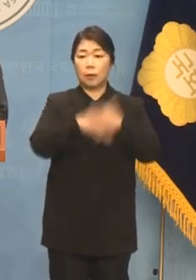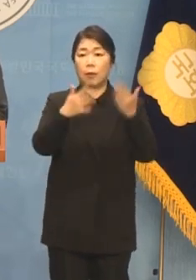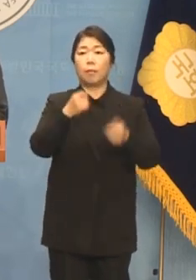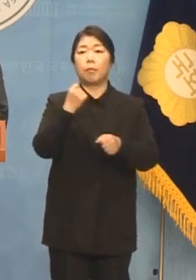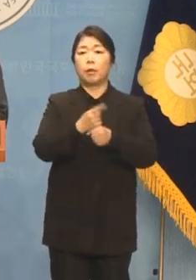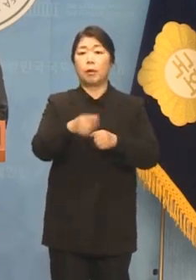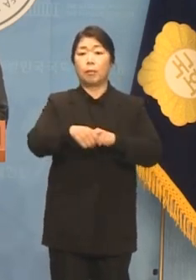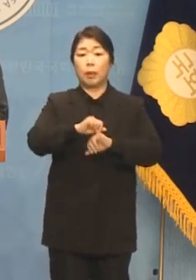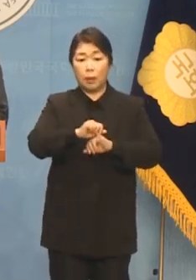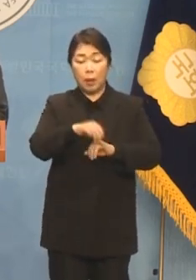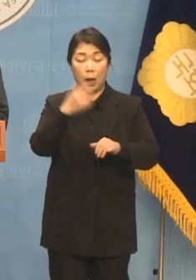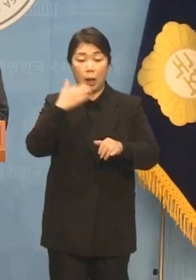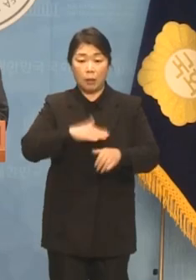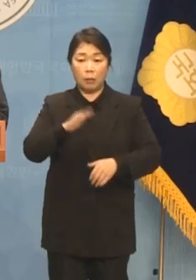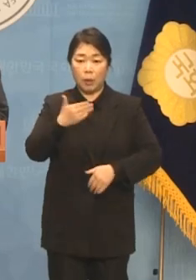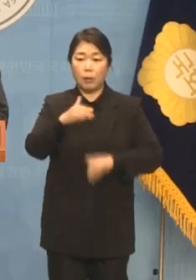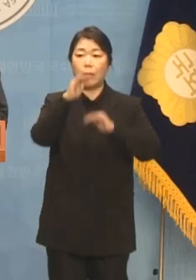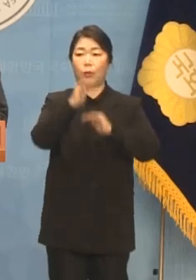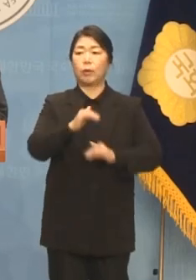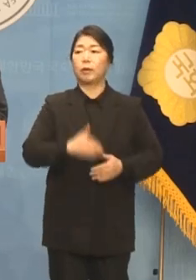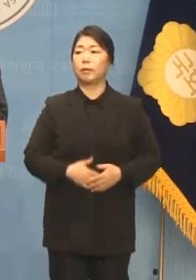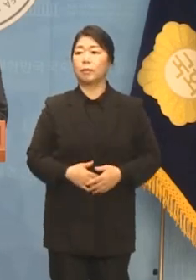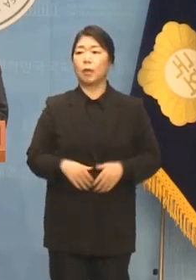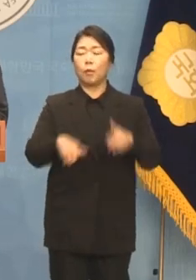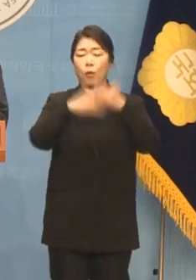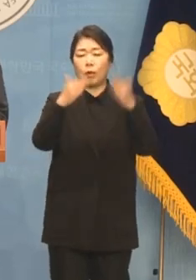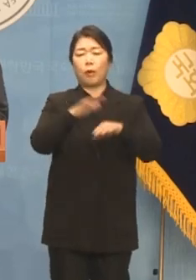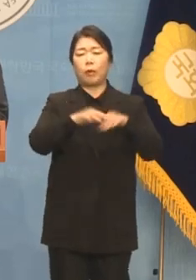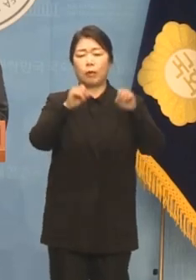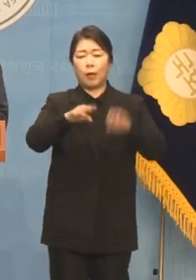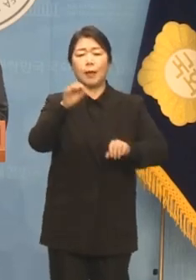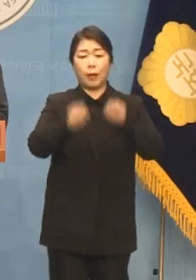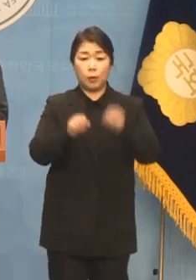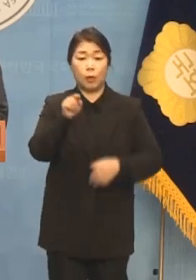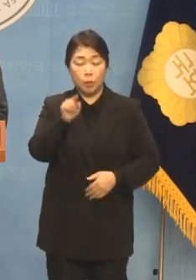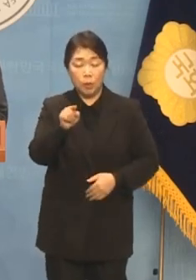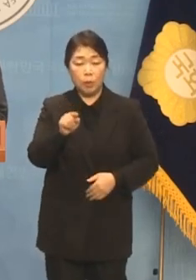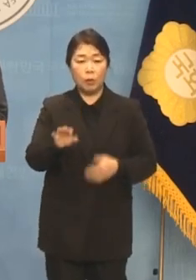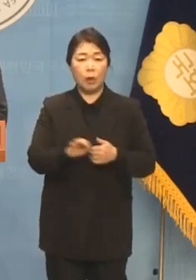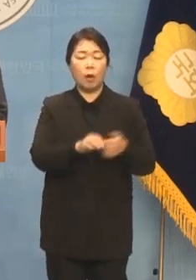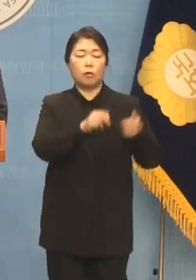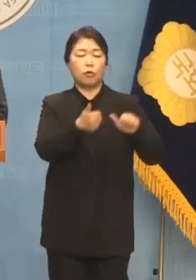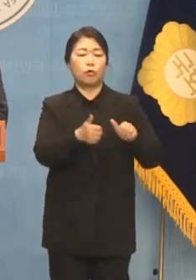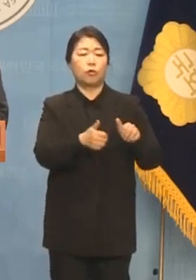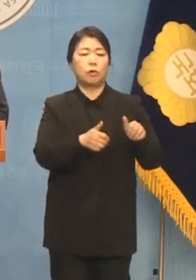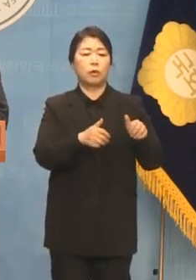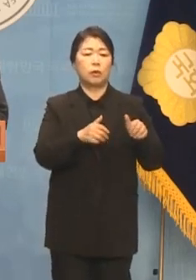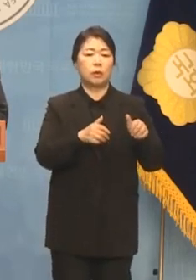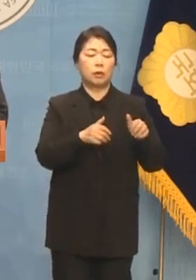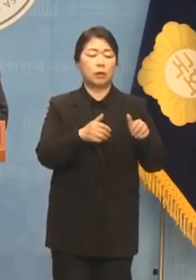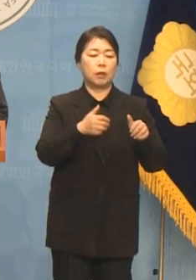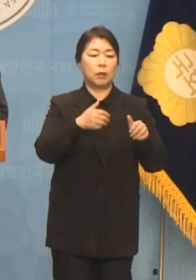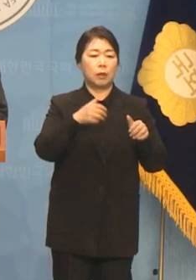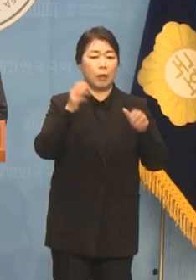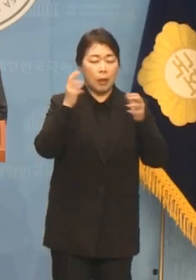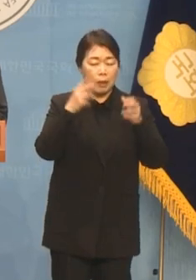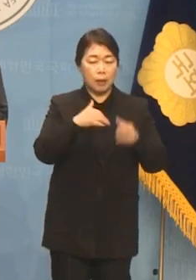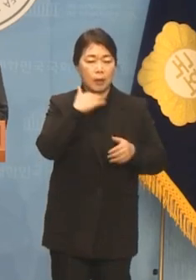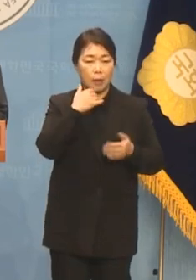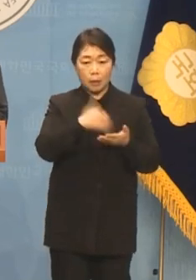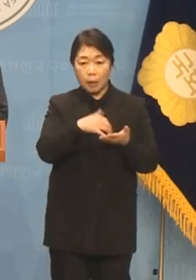진실을 감추려는이 모든 헛된 들이야말로 자식 나이 세기에